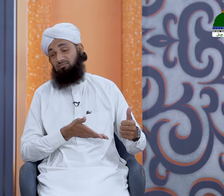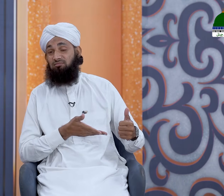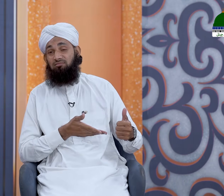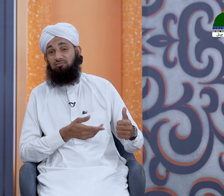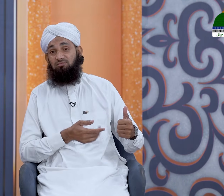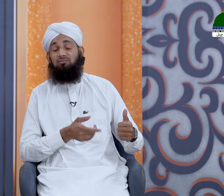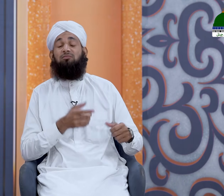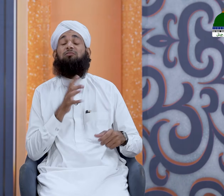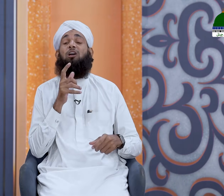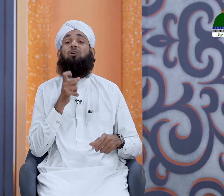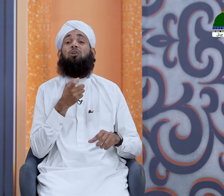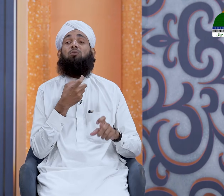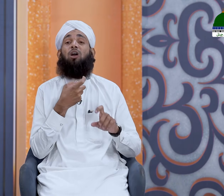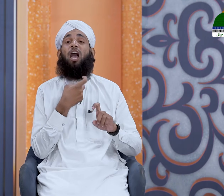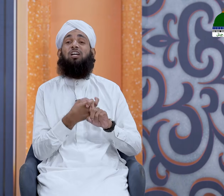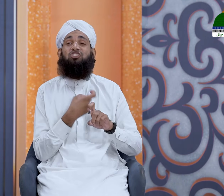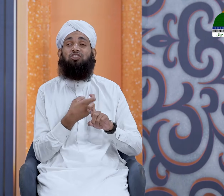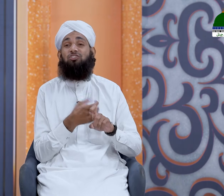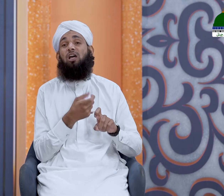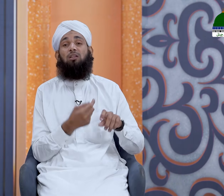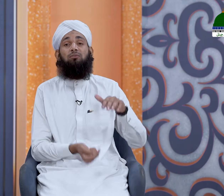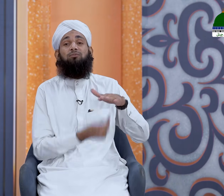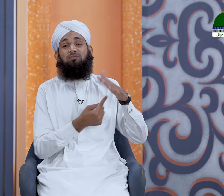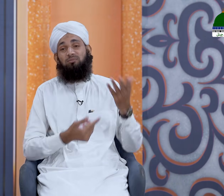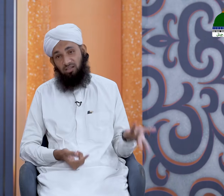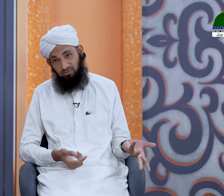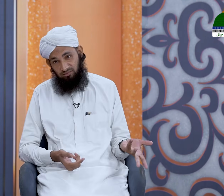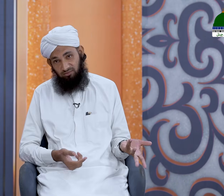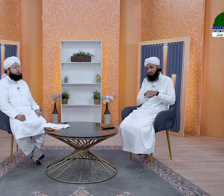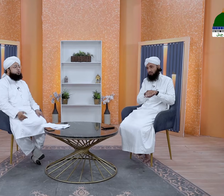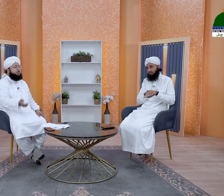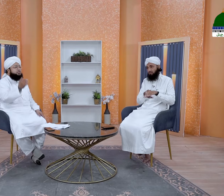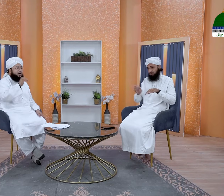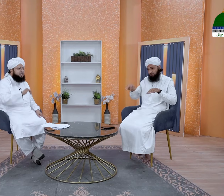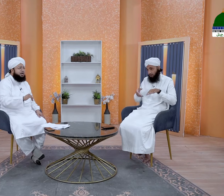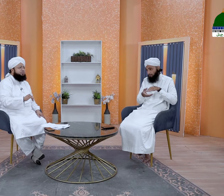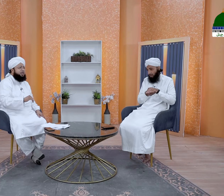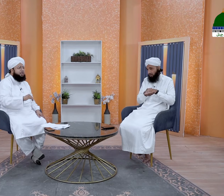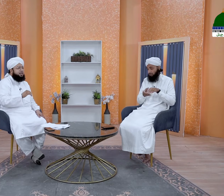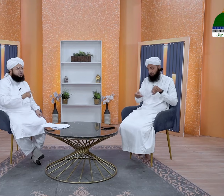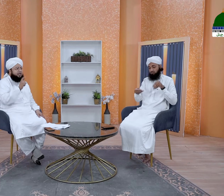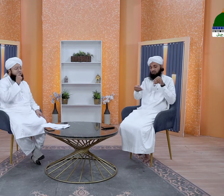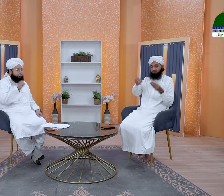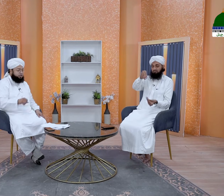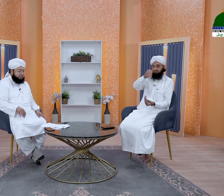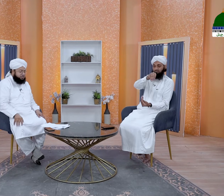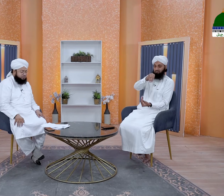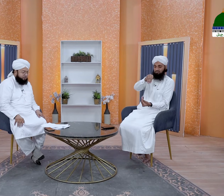کوئی ہڈی اندر گر جاتی ہے، کوئی بھی چیز چلی جا سکتی ہے. اگر ہم واپسی پہنیں جوتا جھاڑ کر پہنیں تاکہ ہم نقصان سے محفوظ